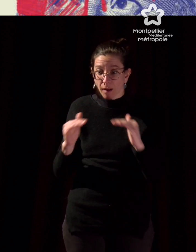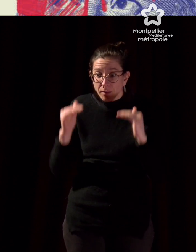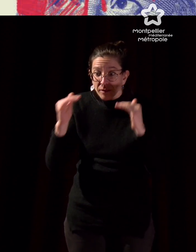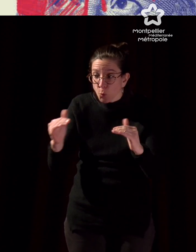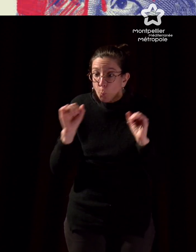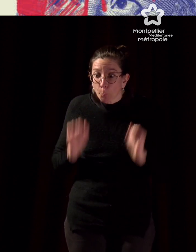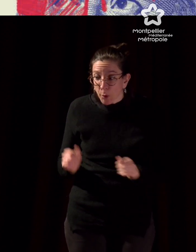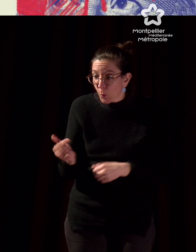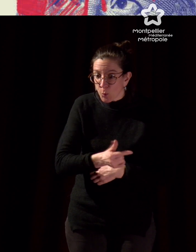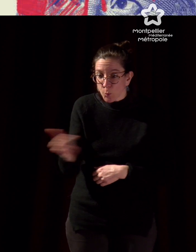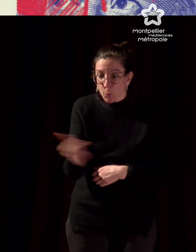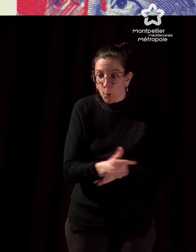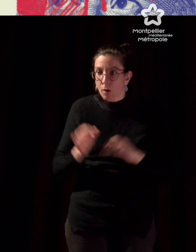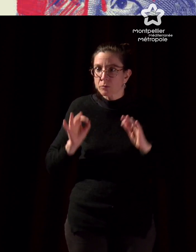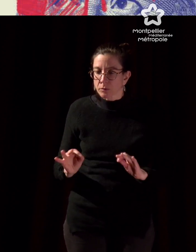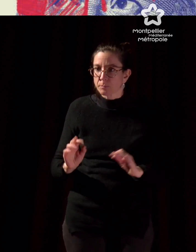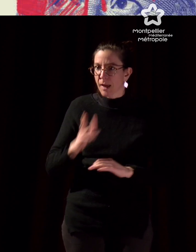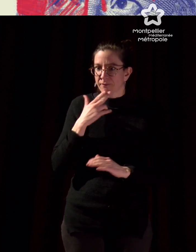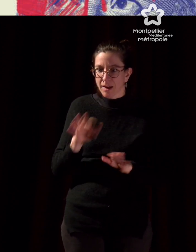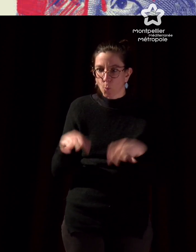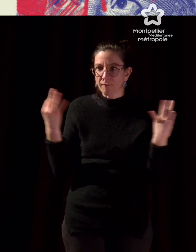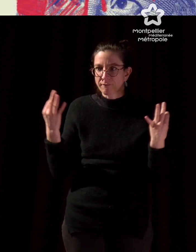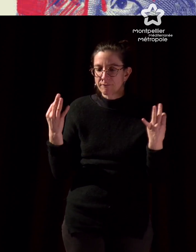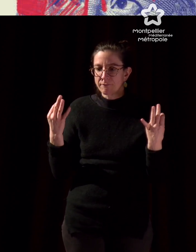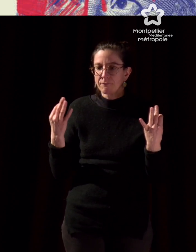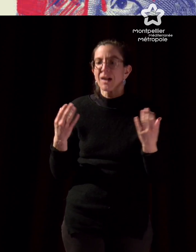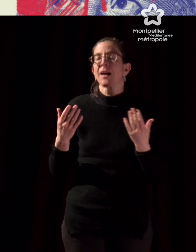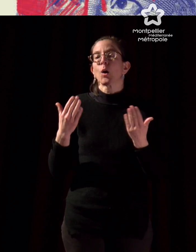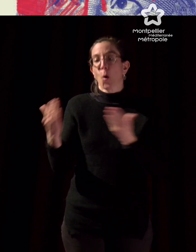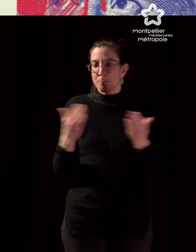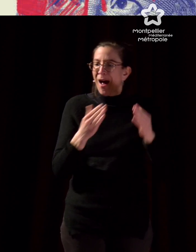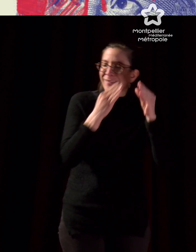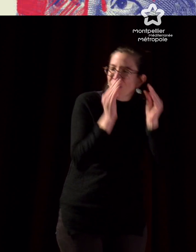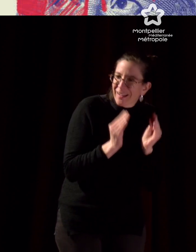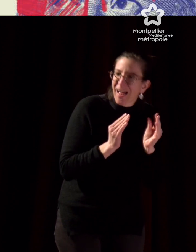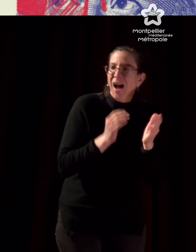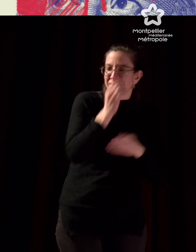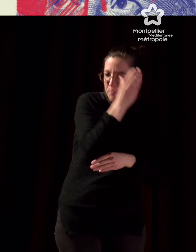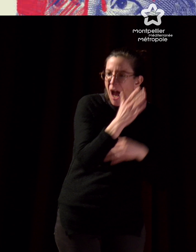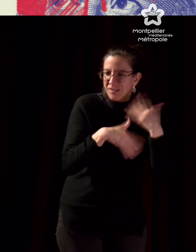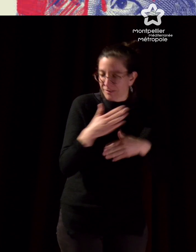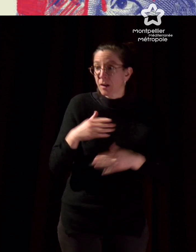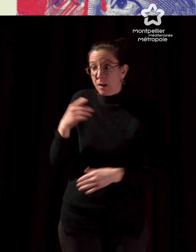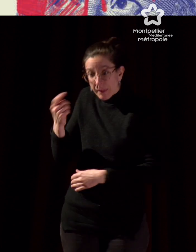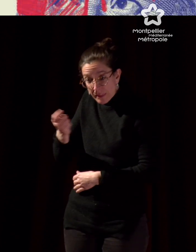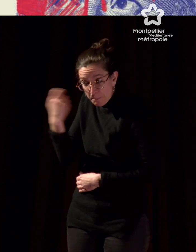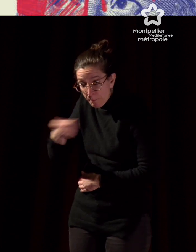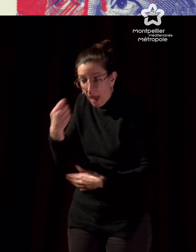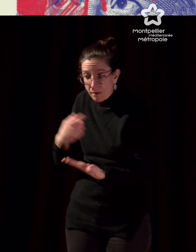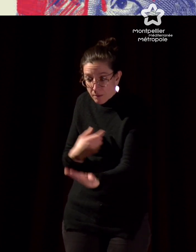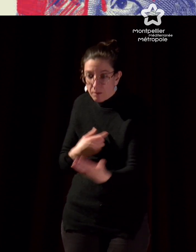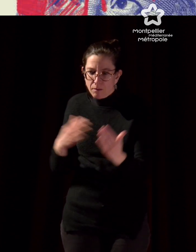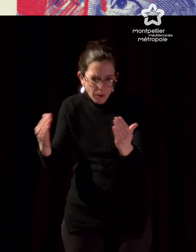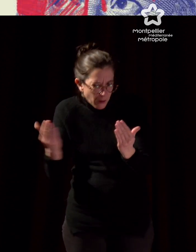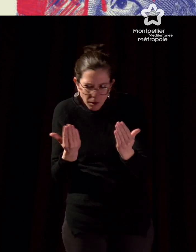trucs qui sont bien contre les pathogènes avec Néandertal. Et bien, au Tibet, ils ont reçu par croisement avec Denisova